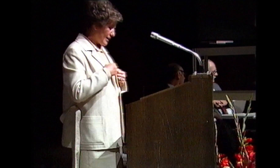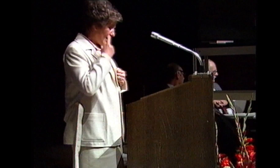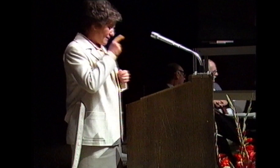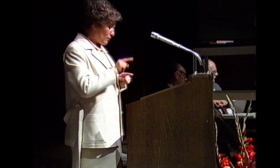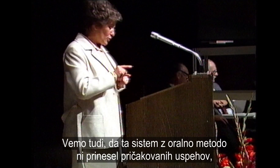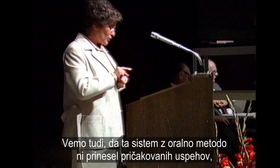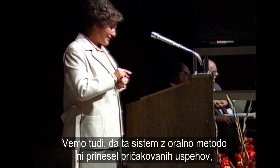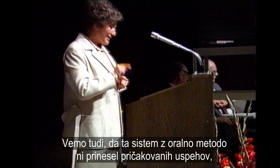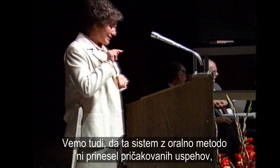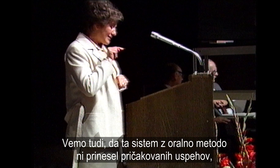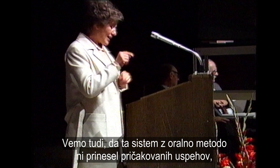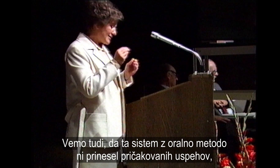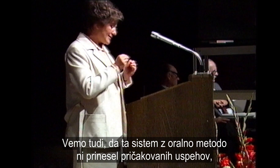Mnogo nepravdi i besmislice.